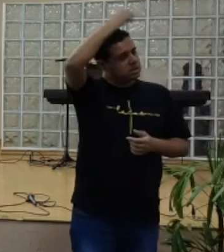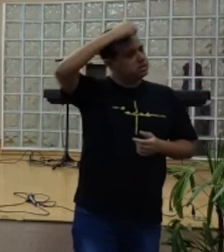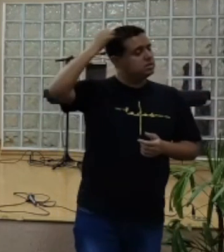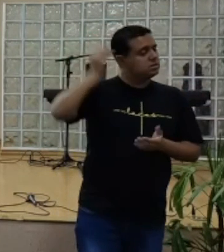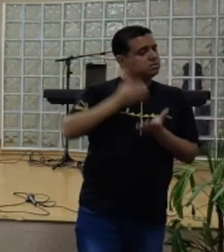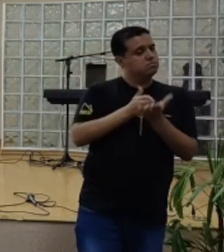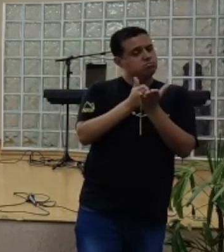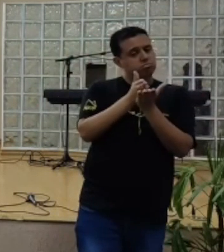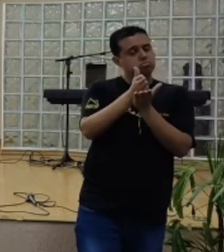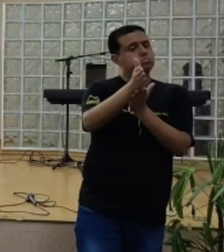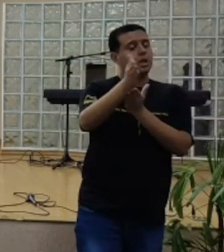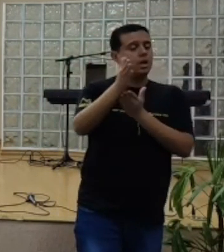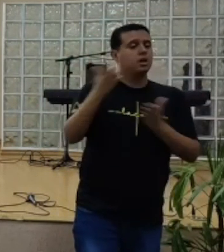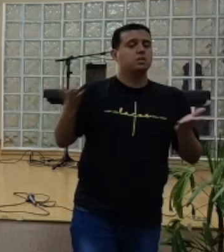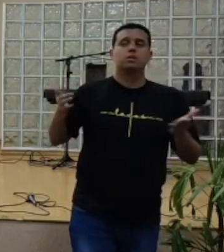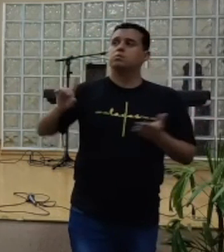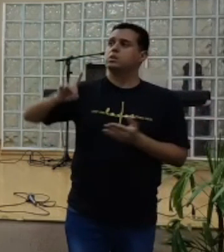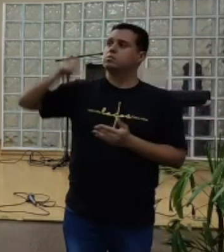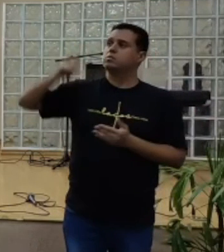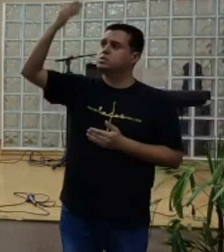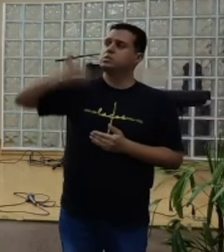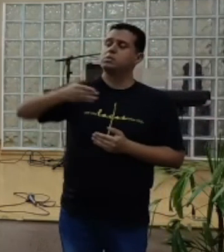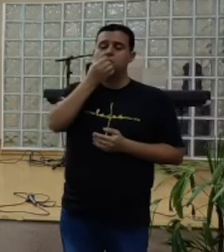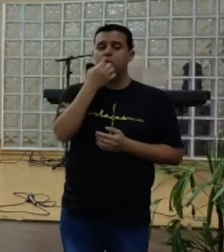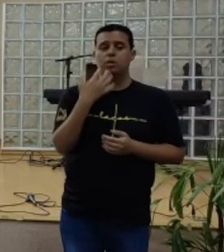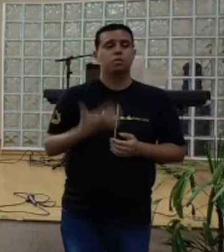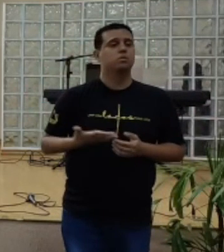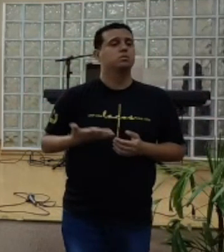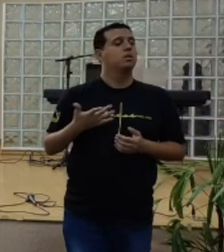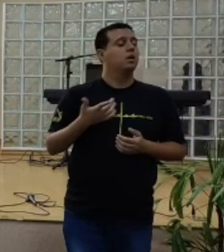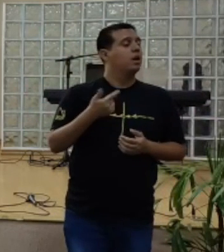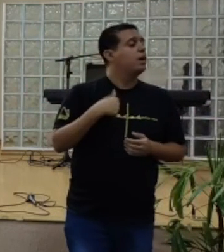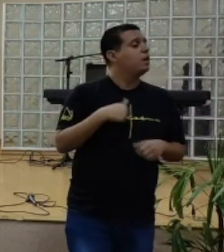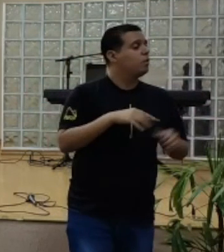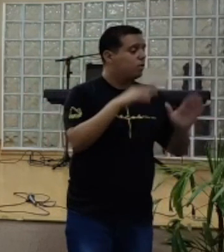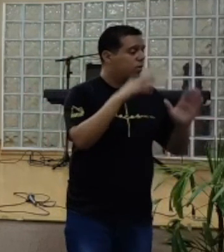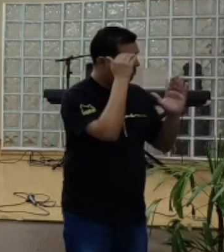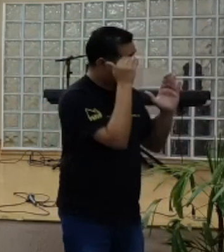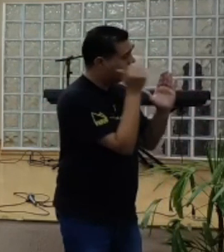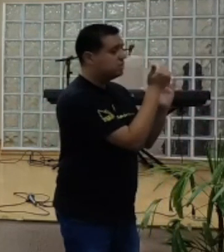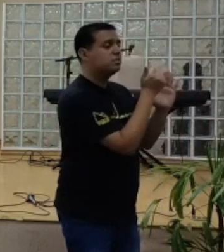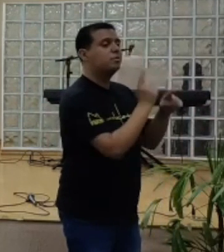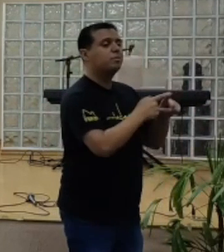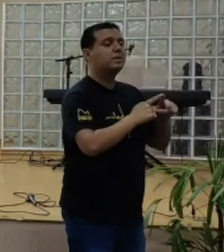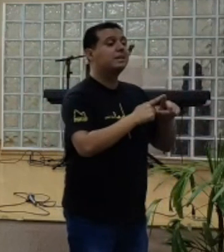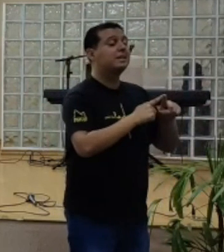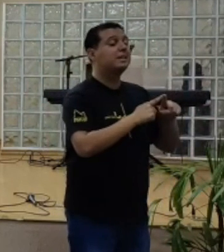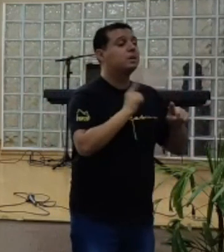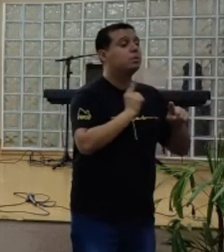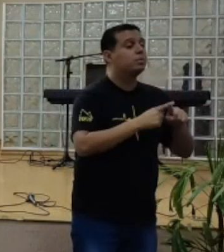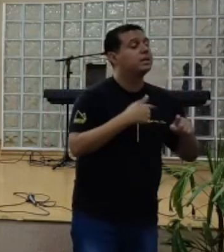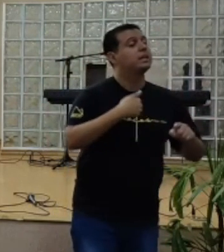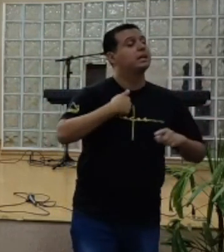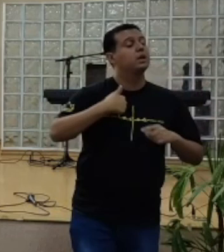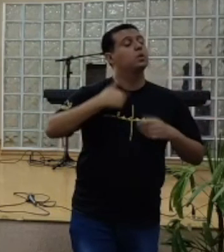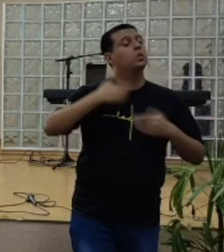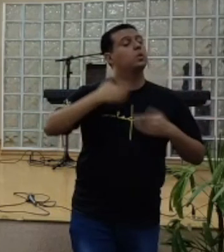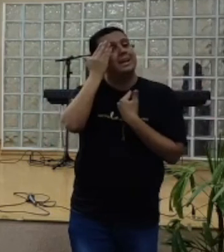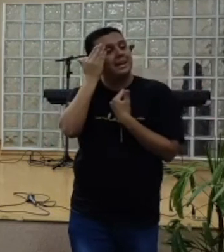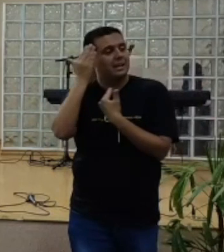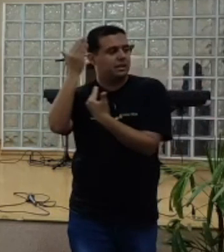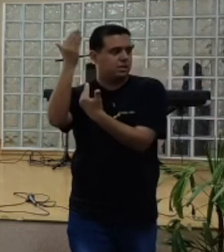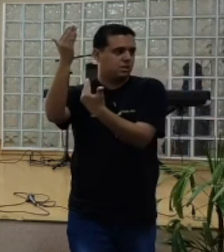santo diante do meu Deus. E faço isto em gratidão, porque fui salvo de graça em